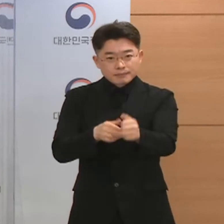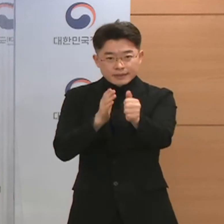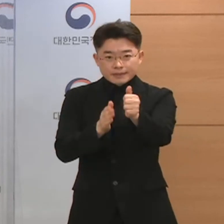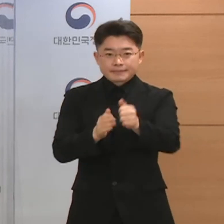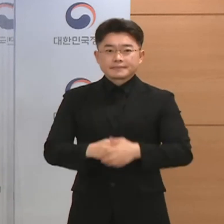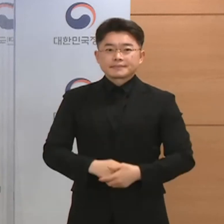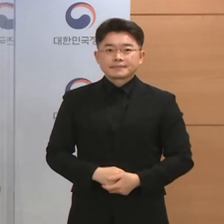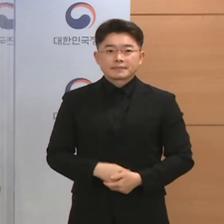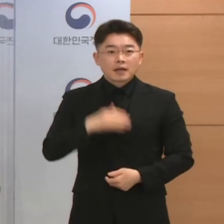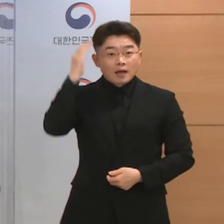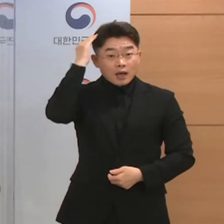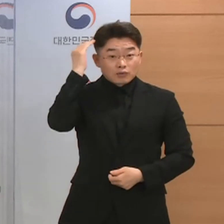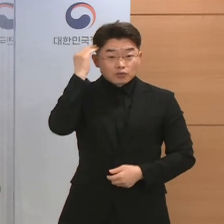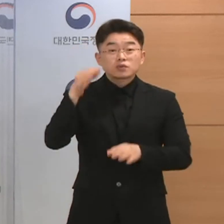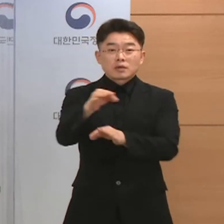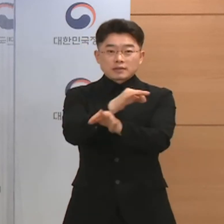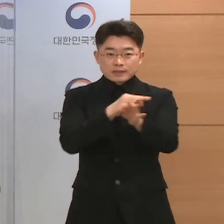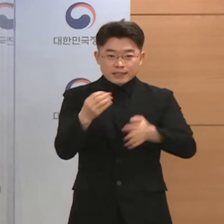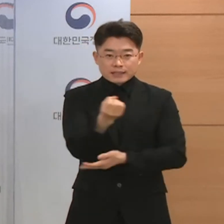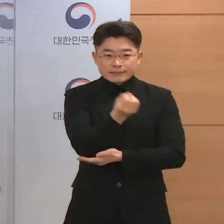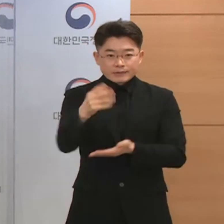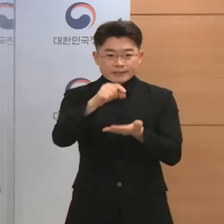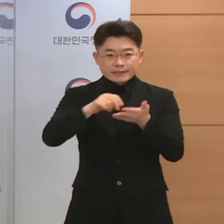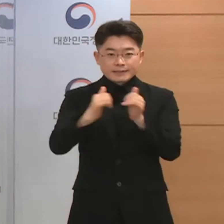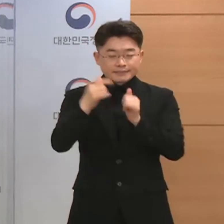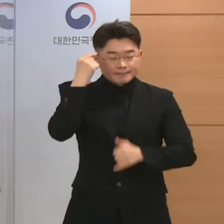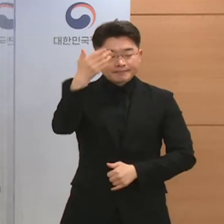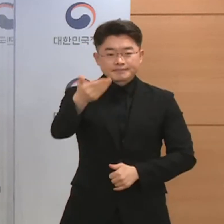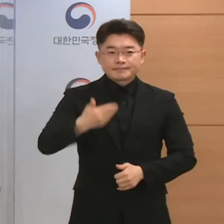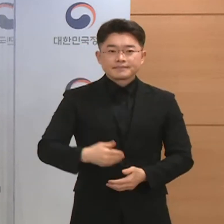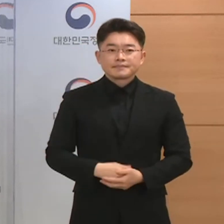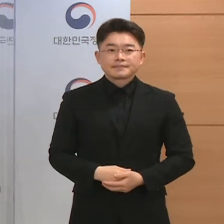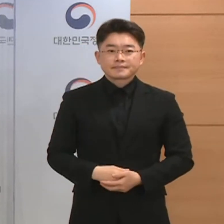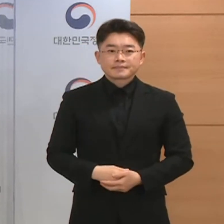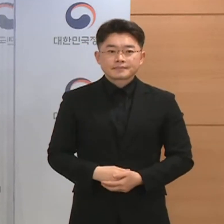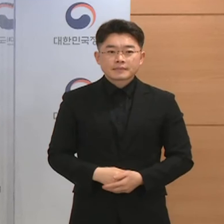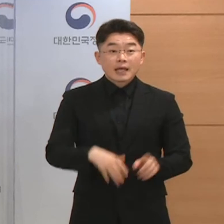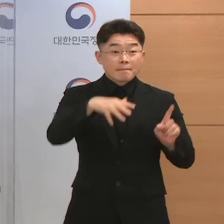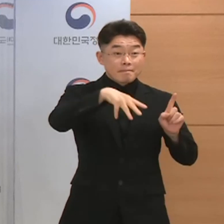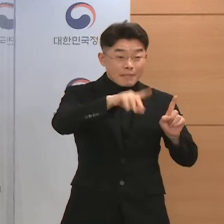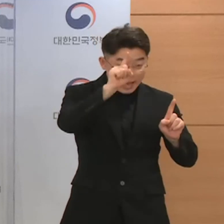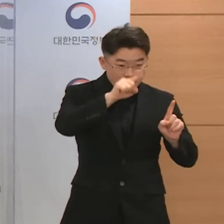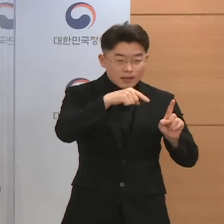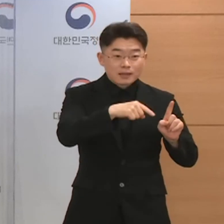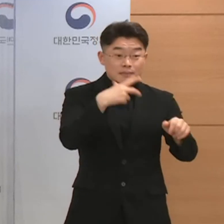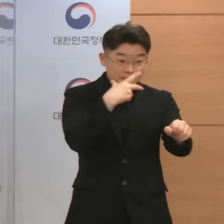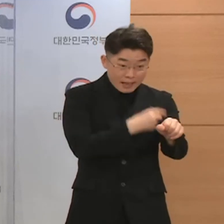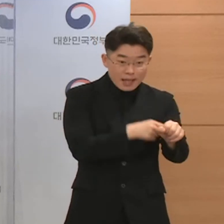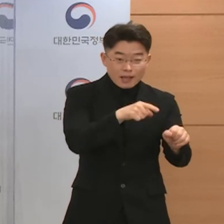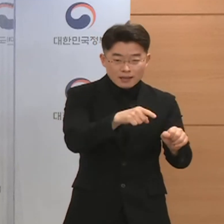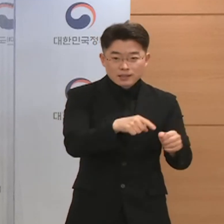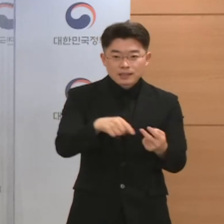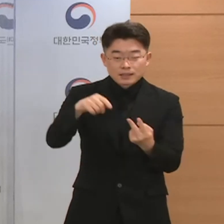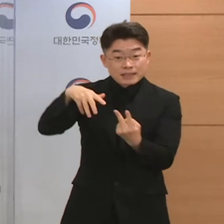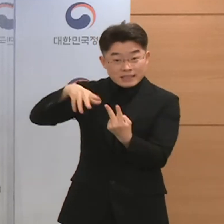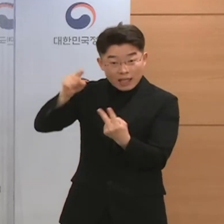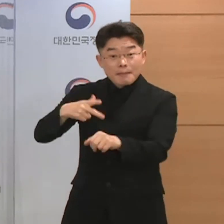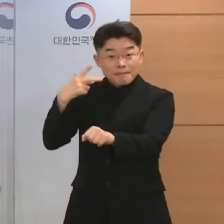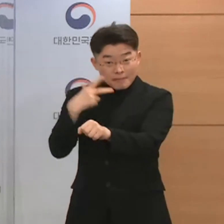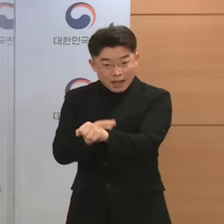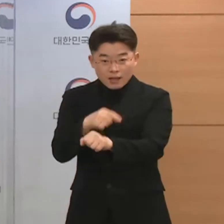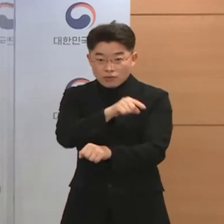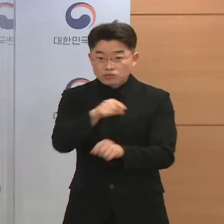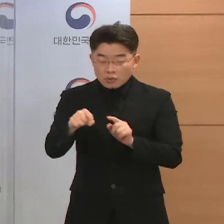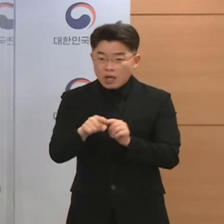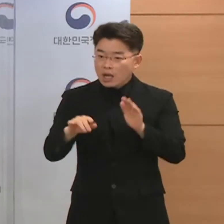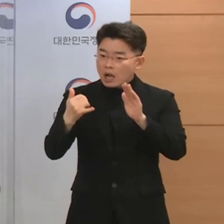네, 한국경제신문 이선아 기자님 질의입니다. 1차 접종자와 접종 완료자는 가족 모임 인원 기준에서 제외한다고